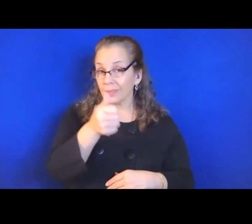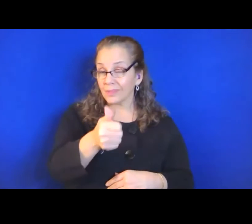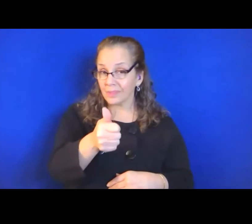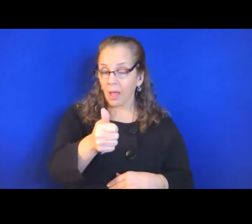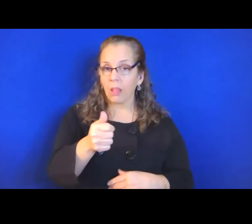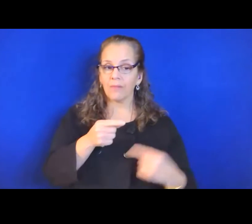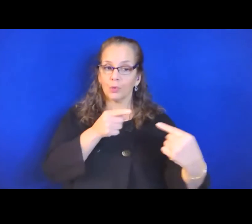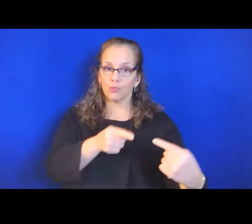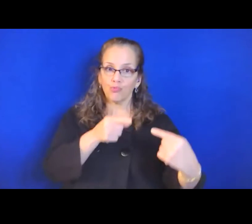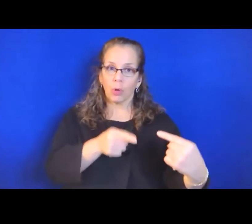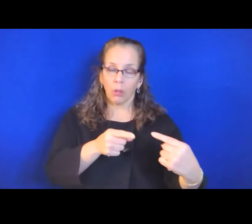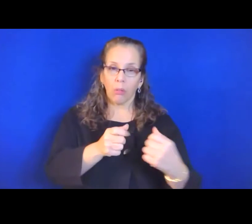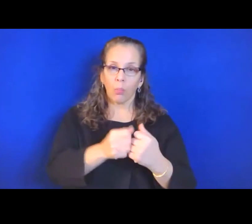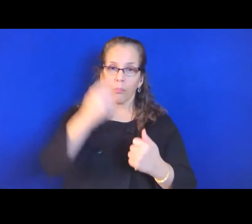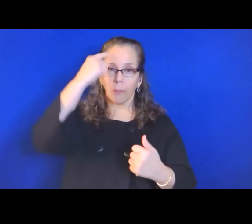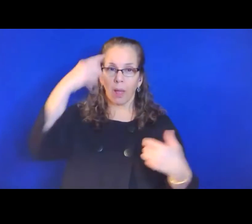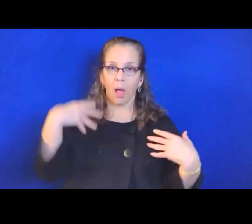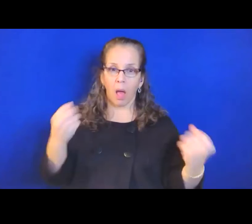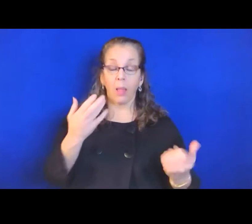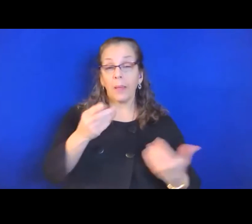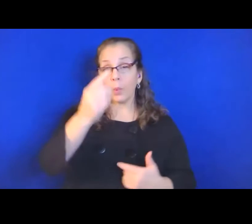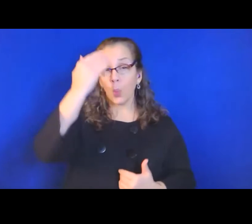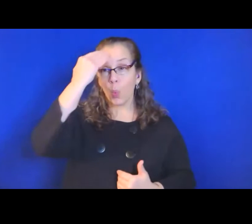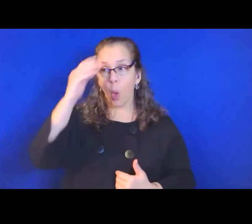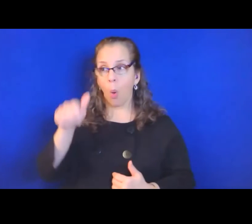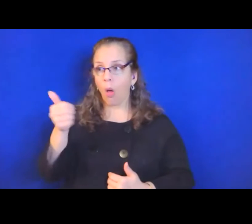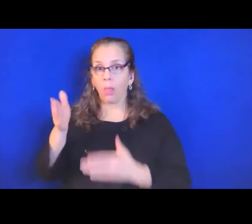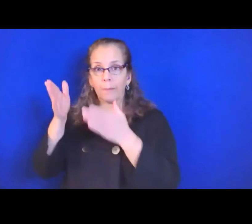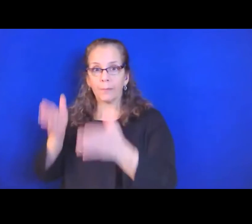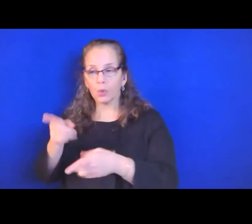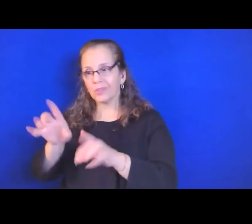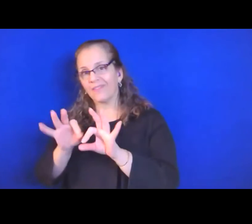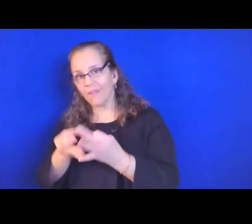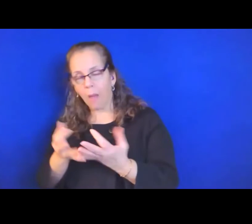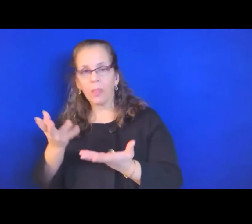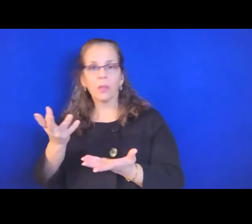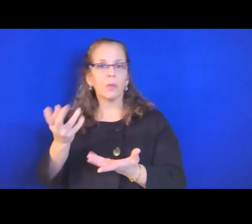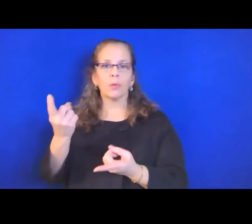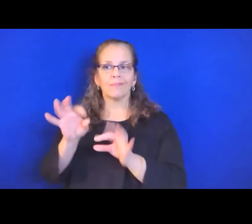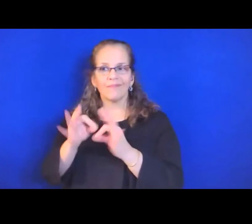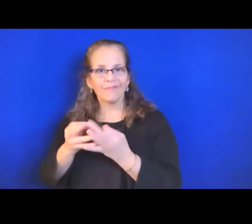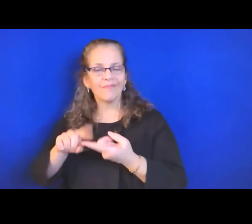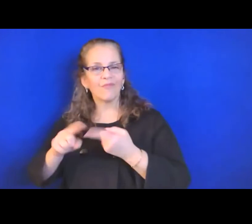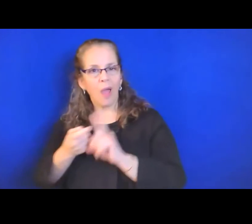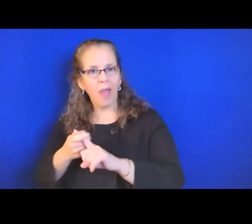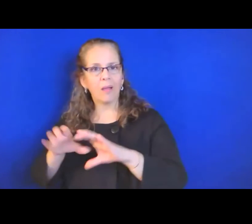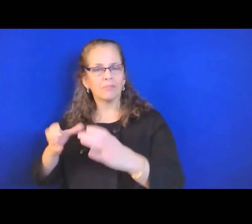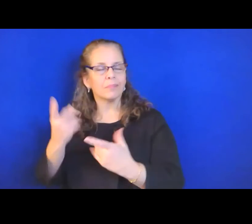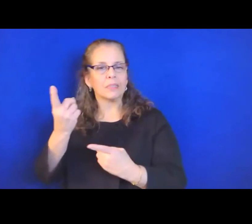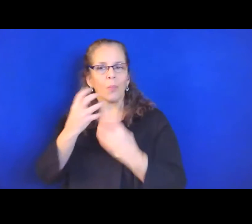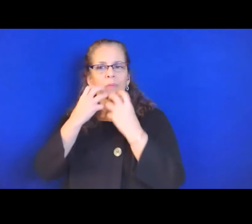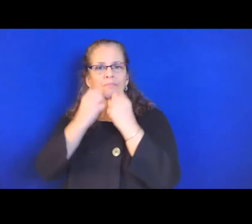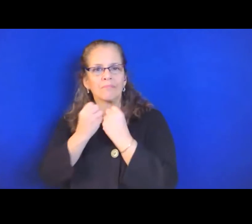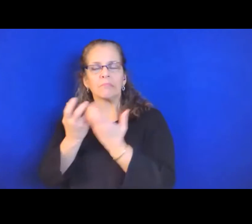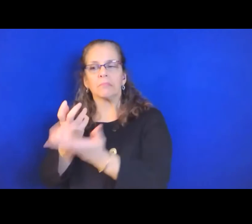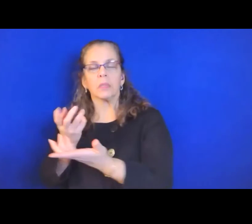如果你是自己对于精神健康有关注，或者朋友亲人有关注